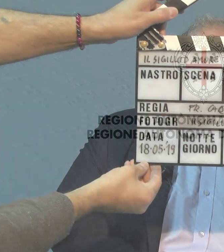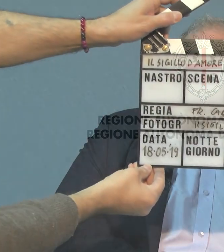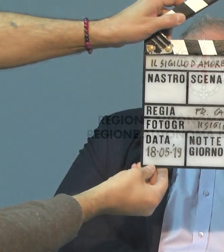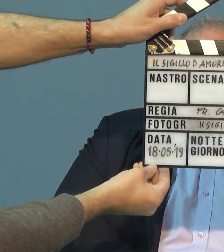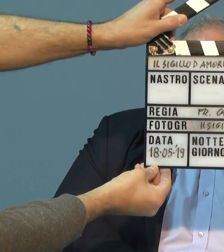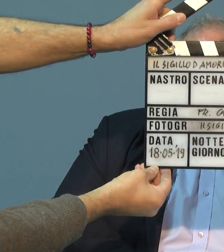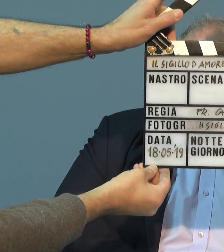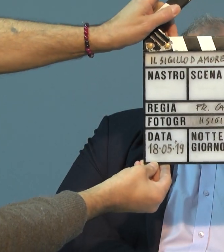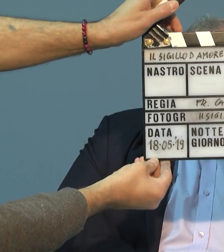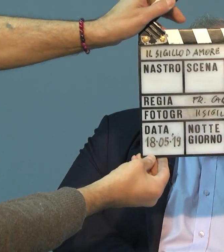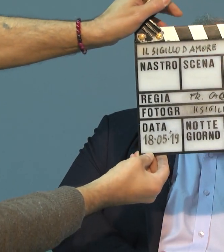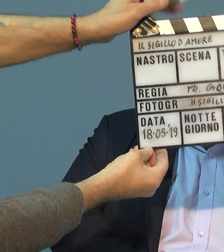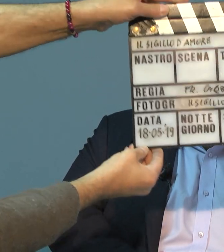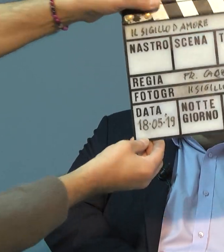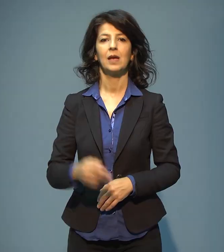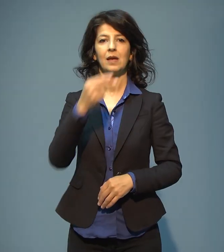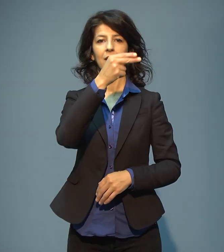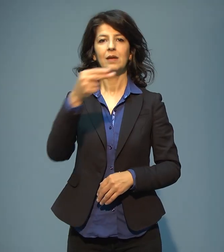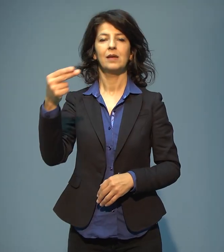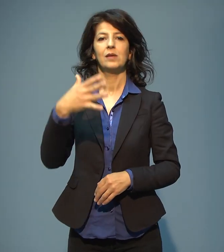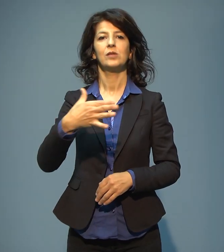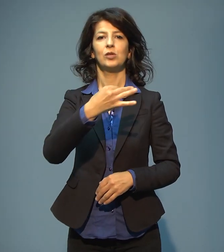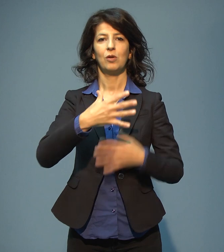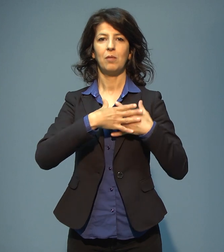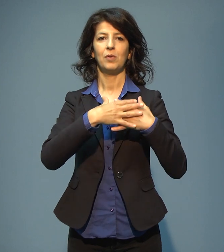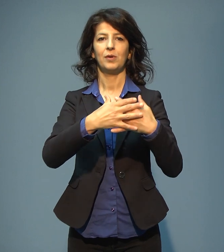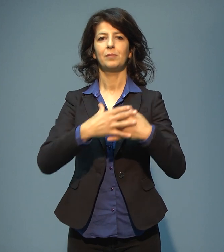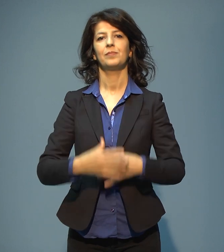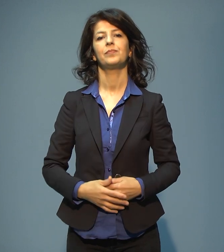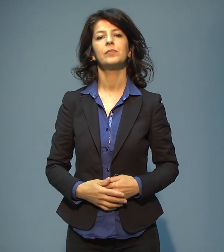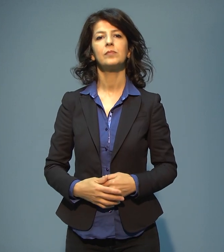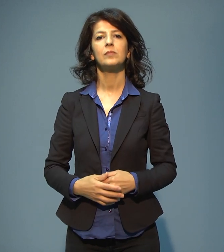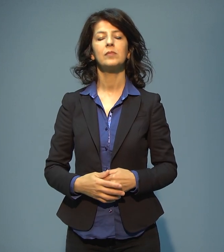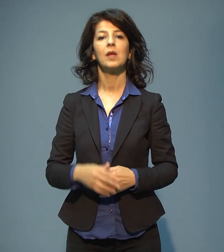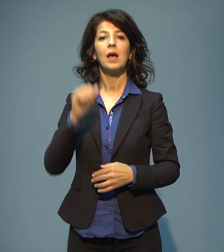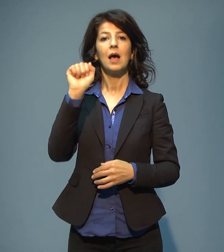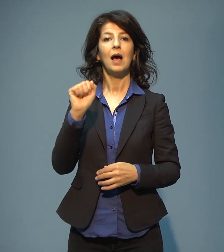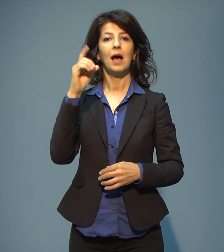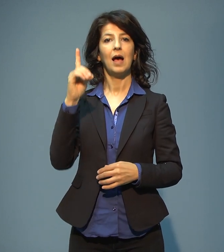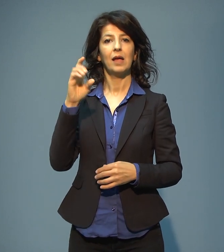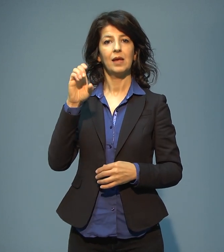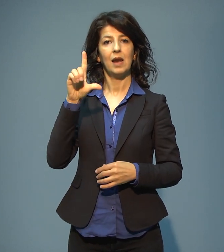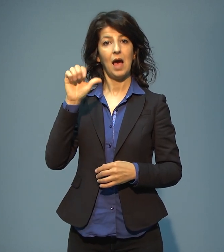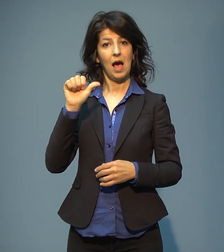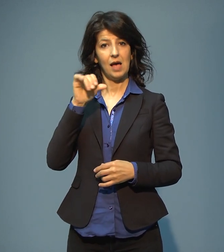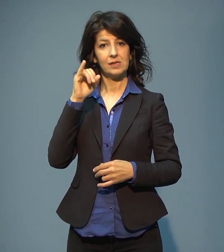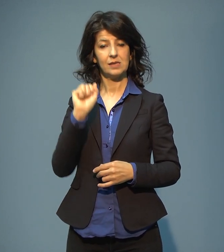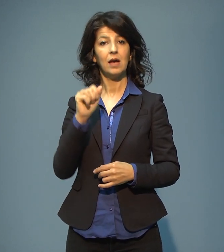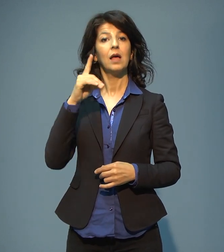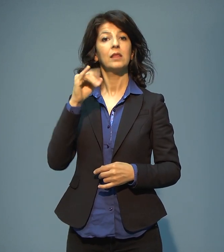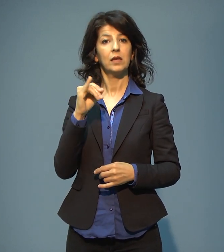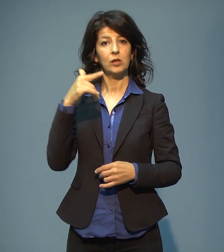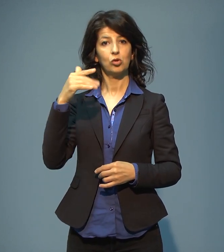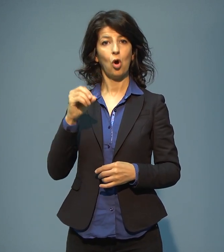Il sigillo d'amore prima Da vent'anni Adelasia di Torres viveva